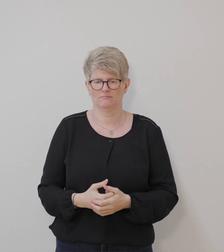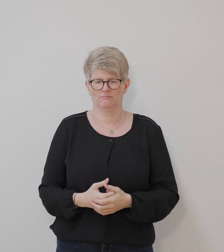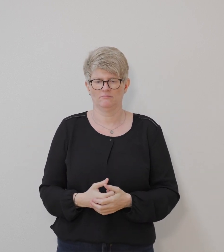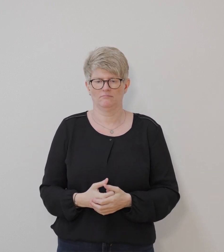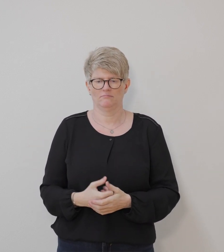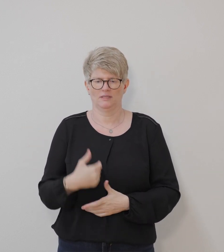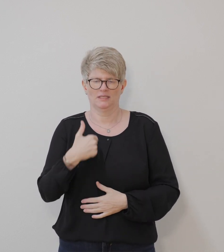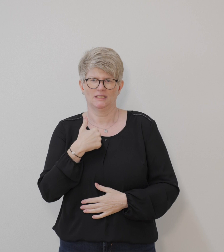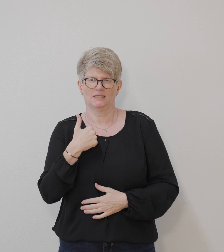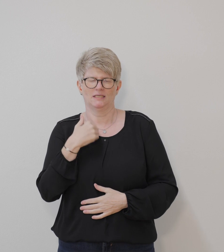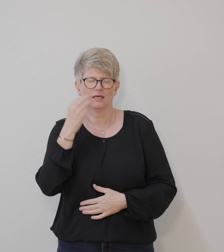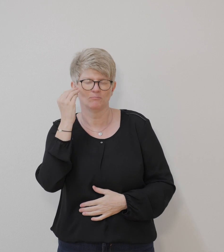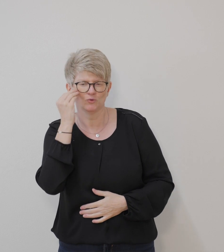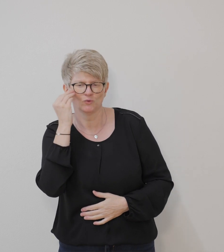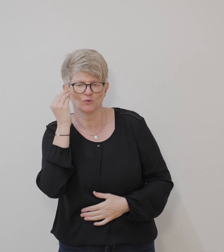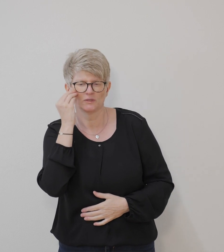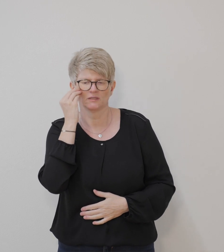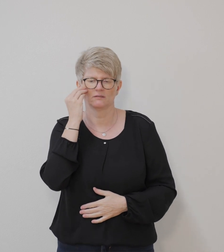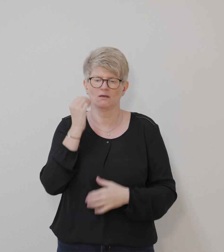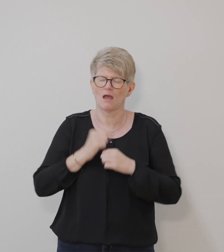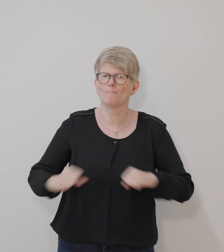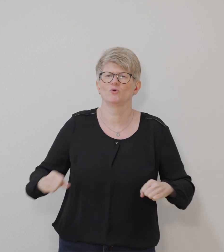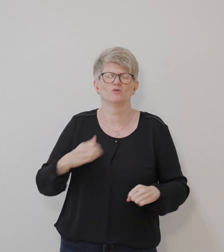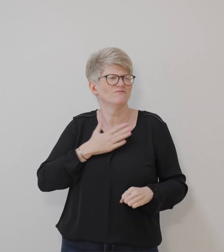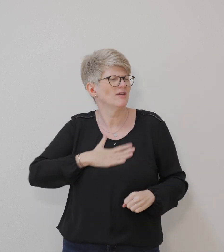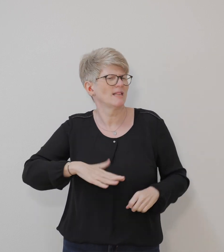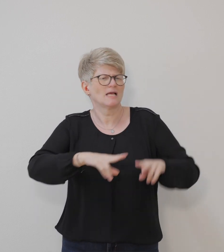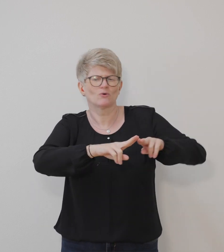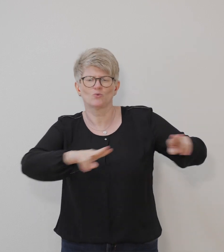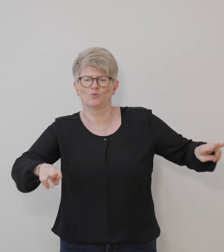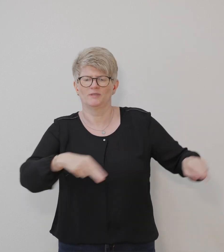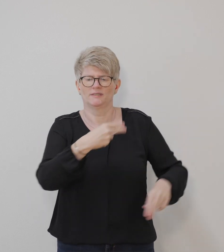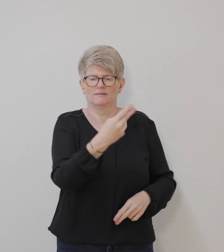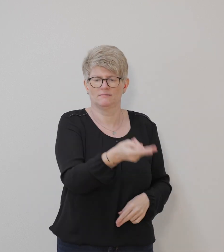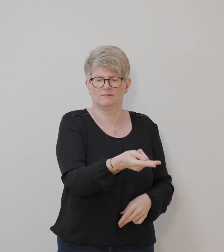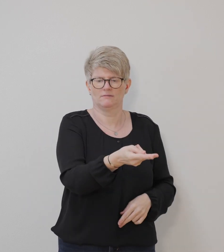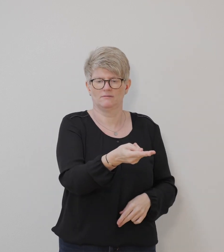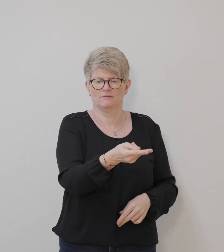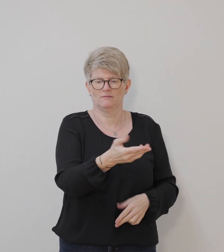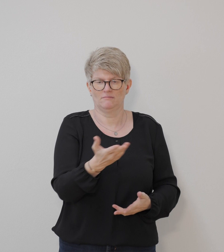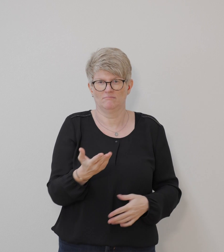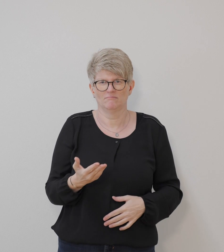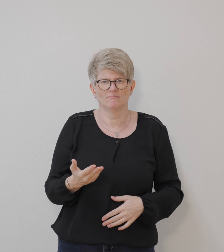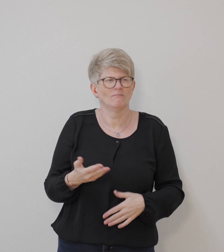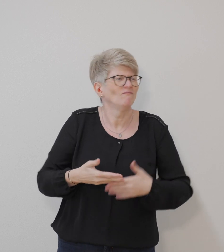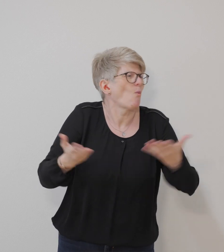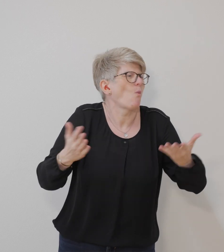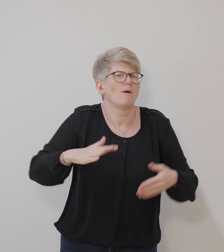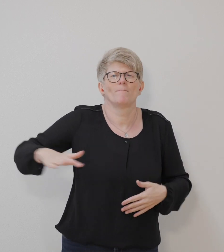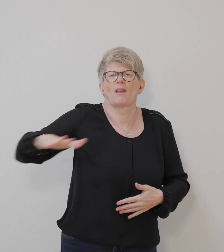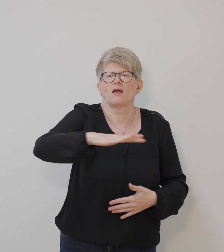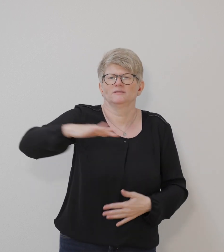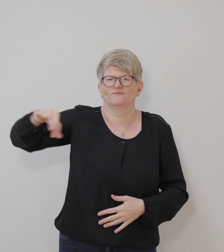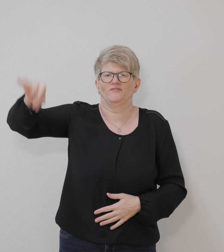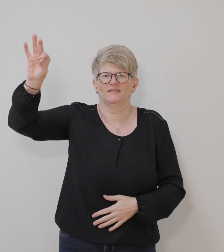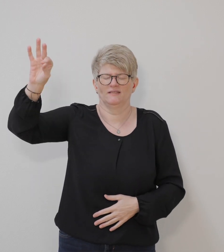Weiterkommen. Nur wohin? Kleiner Lichtblick. Jeden Tag 1-2 Besuche in der